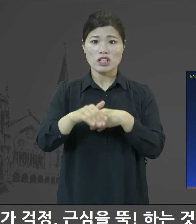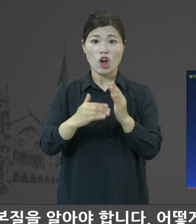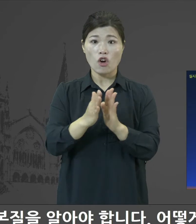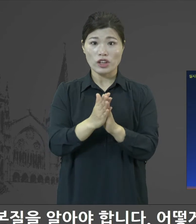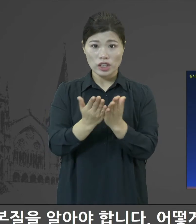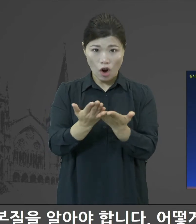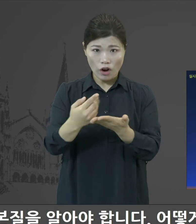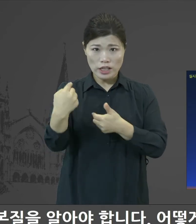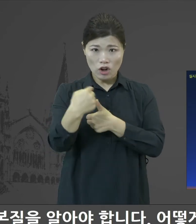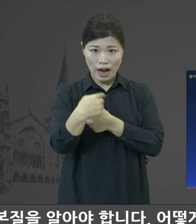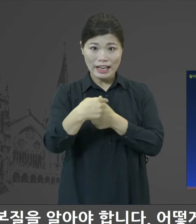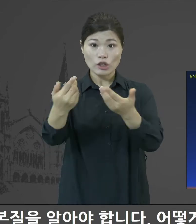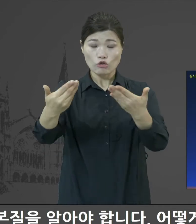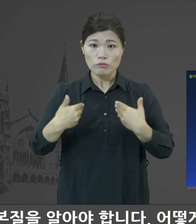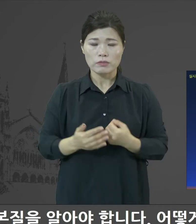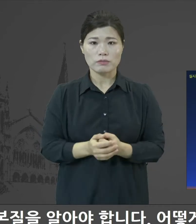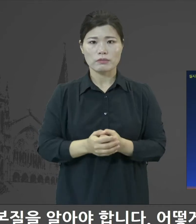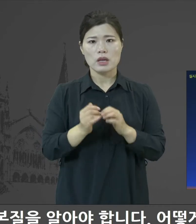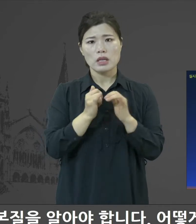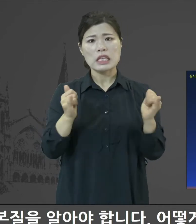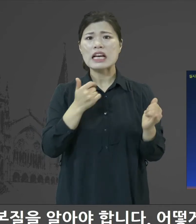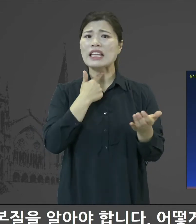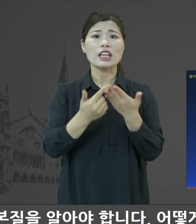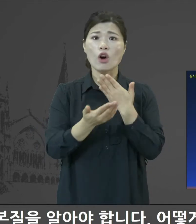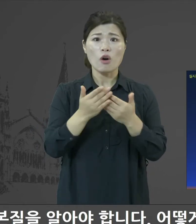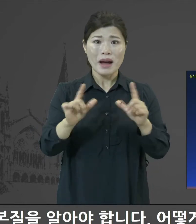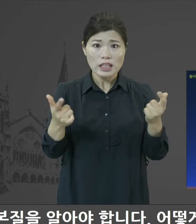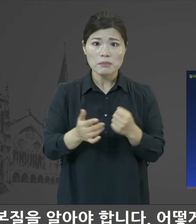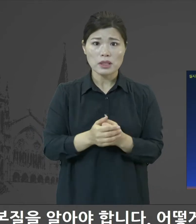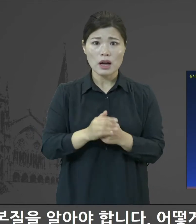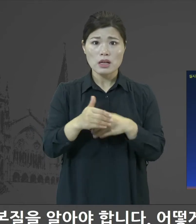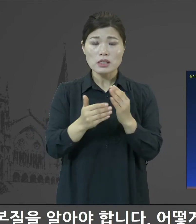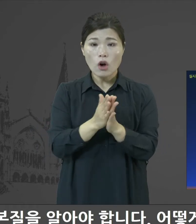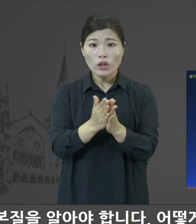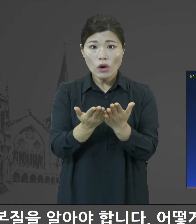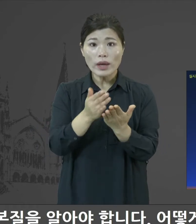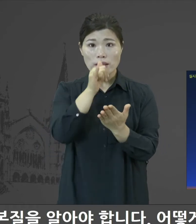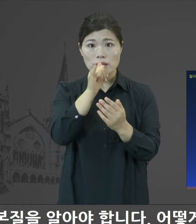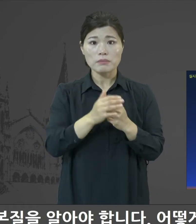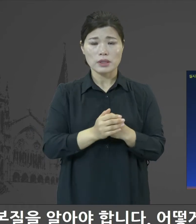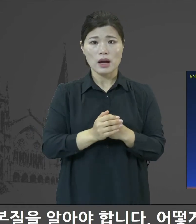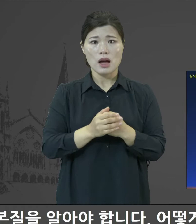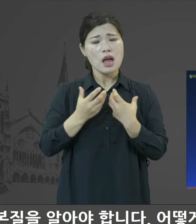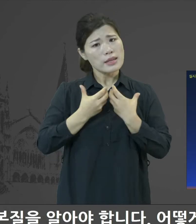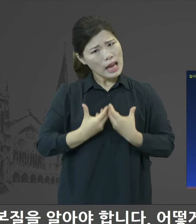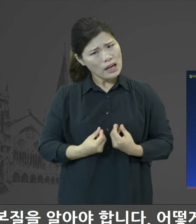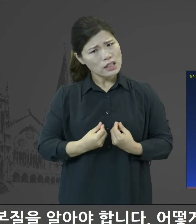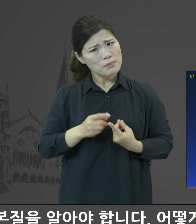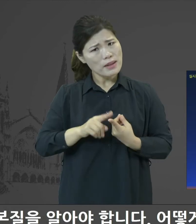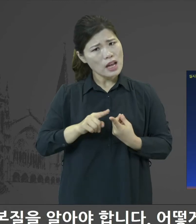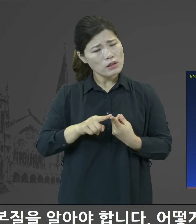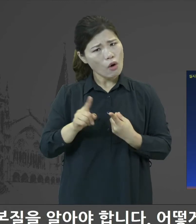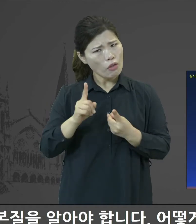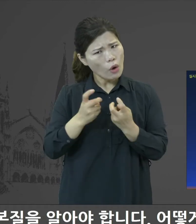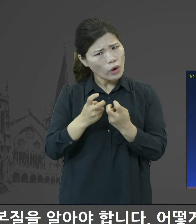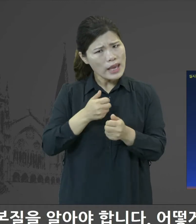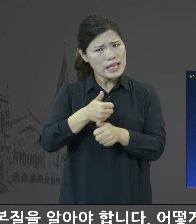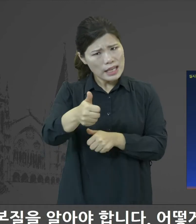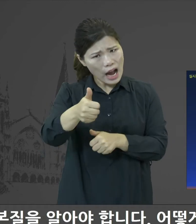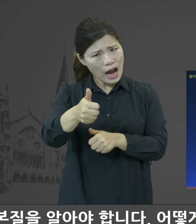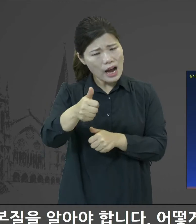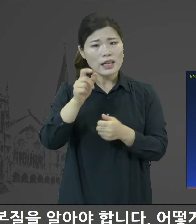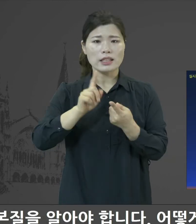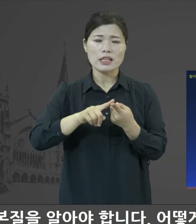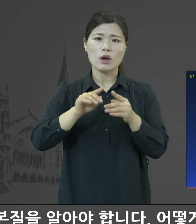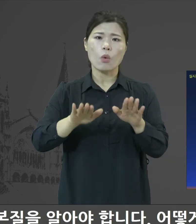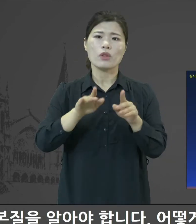주는가? 인간의 경험이나 심리학이 아니라 성경이 어떻게 우리가 낙심을 이길 수 있다고 가르쳐 주는가? 오늘